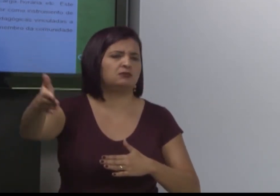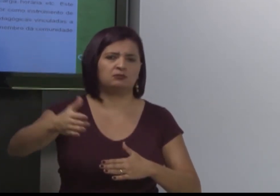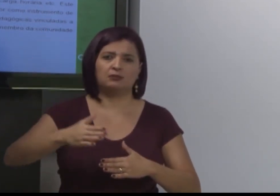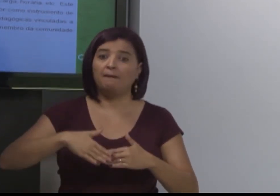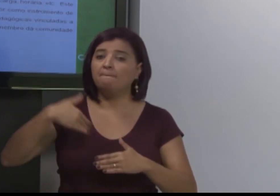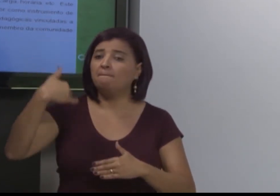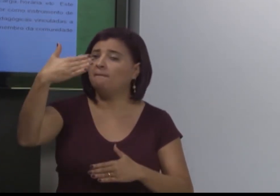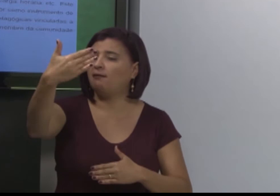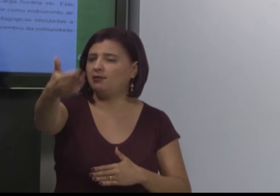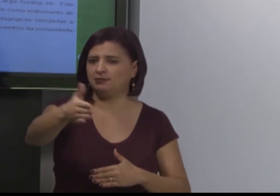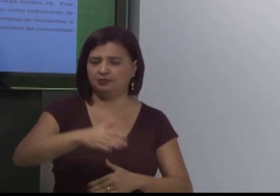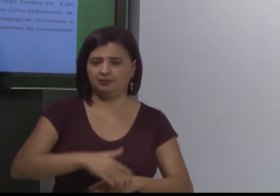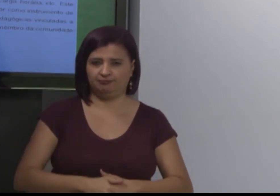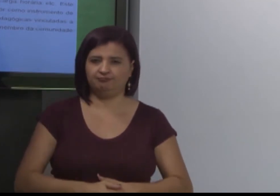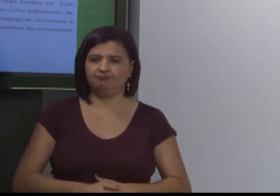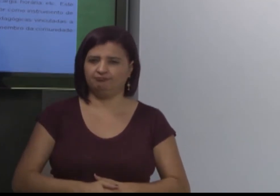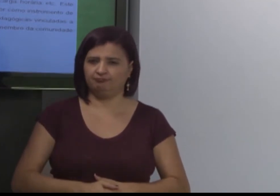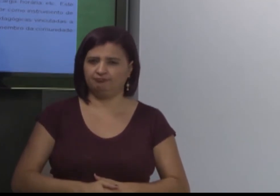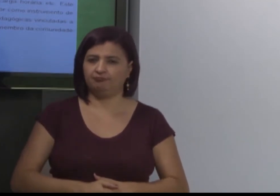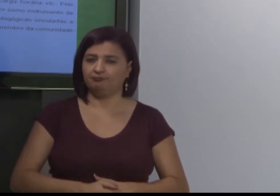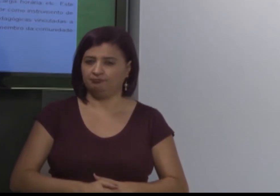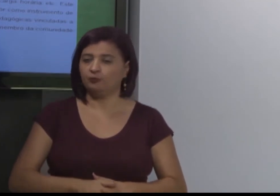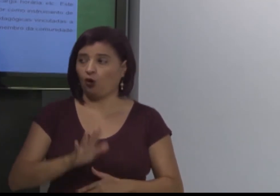isso. Vejam.